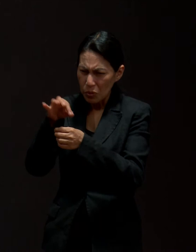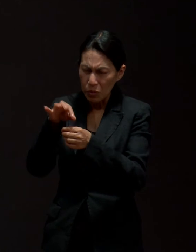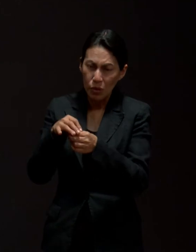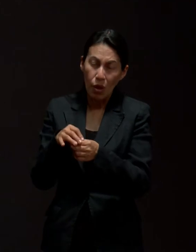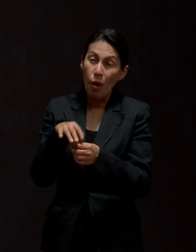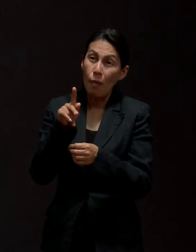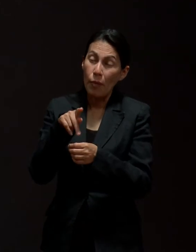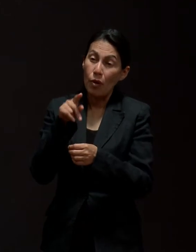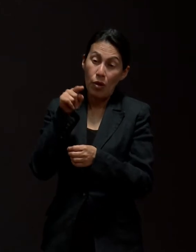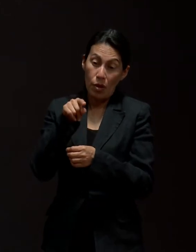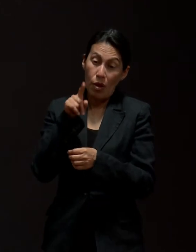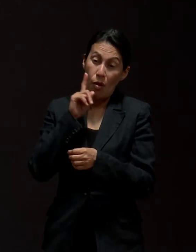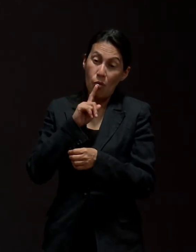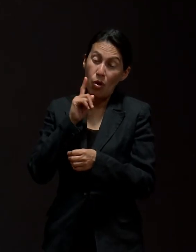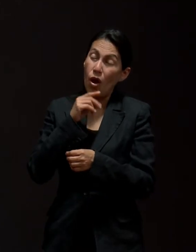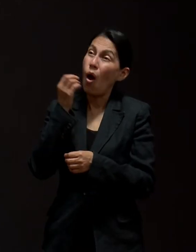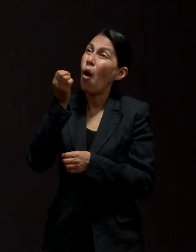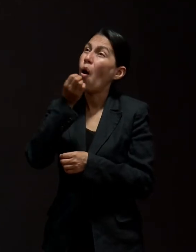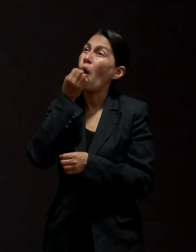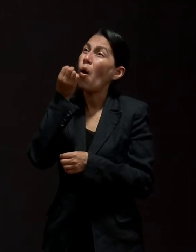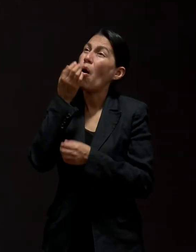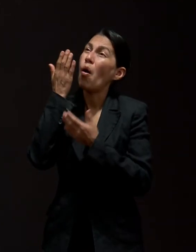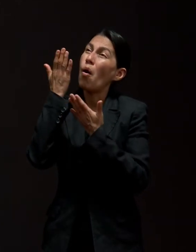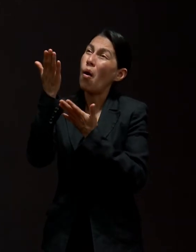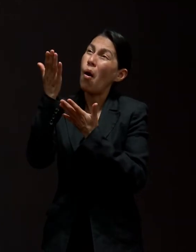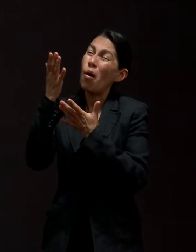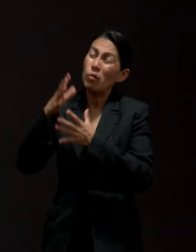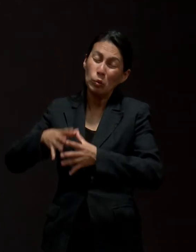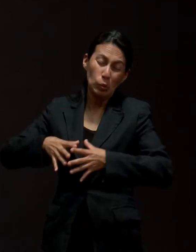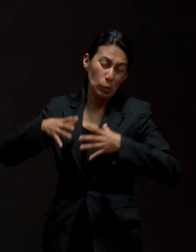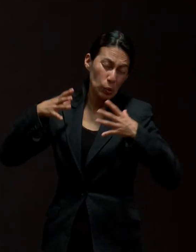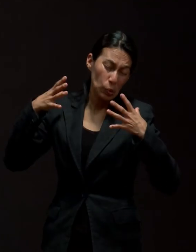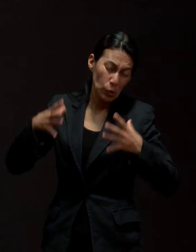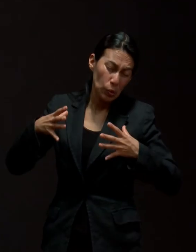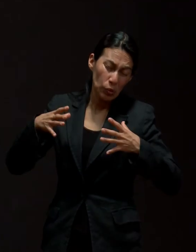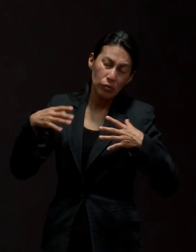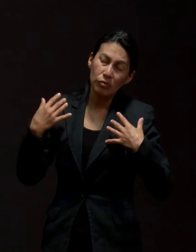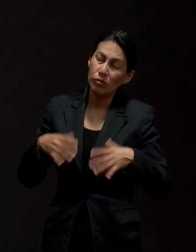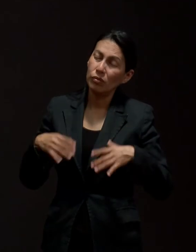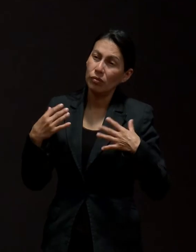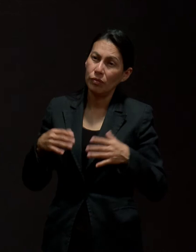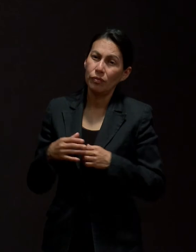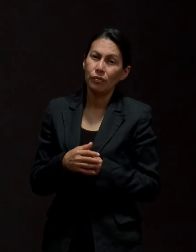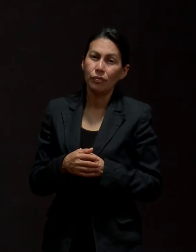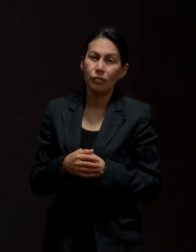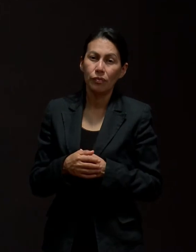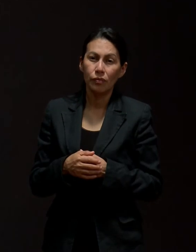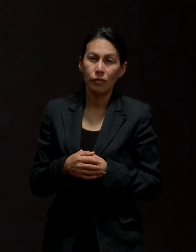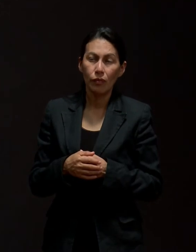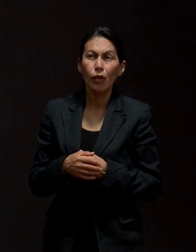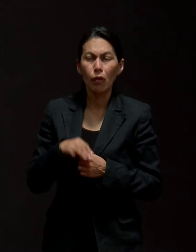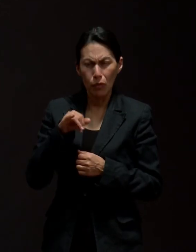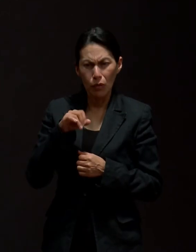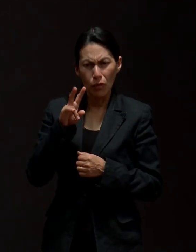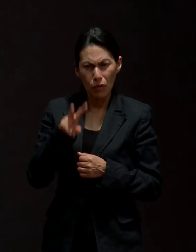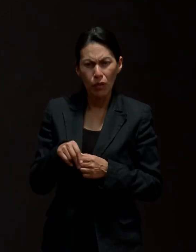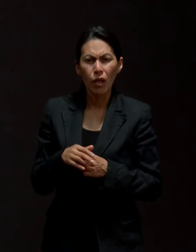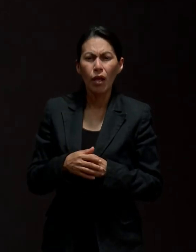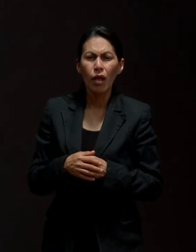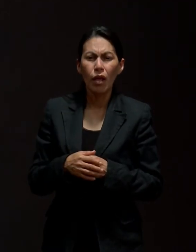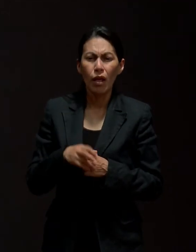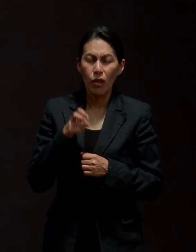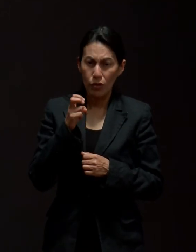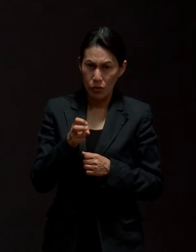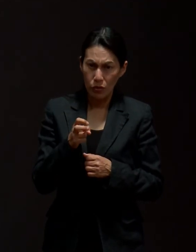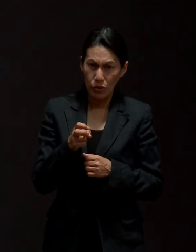Era solamente un pedido para el Señor, como decir, de lo imposible. El Dios de lo imposible. Debemos pensar en grande para gloria de su